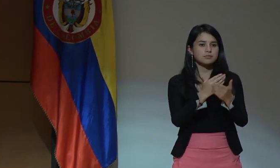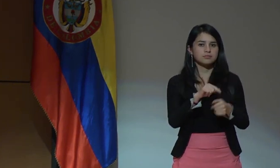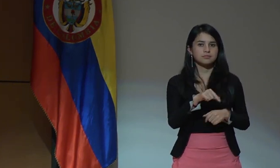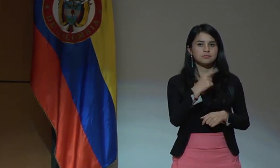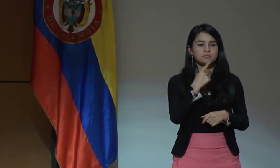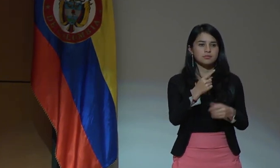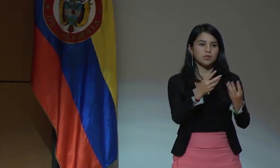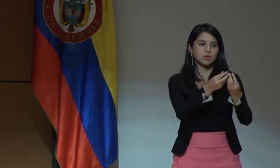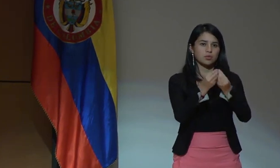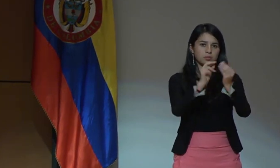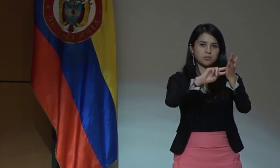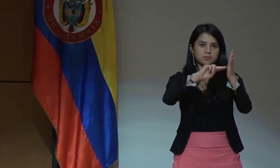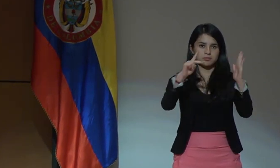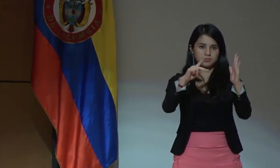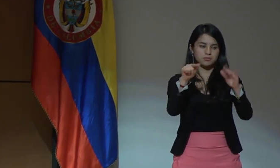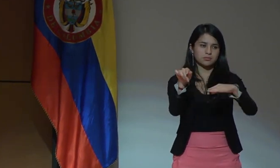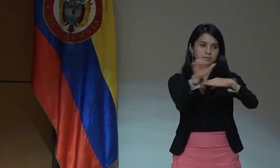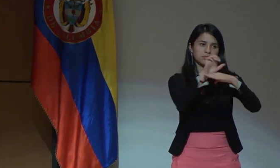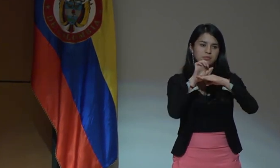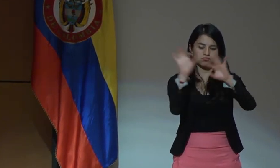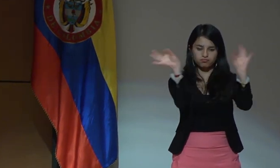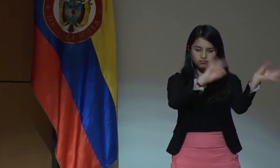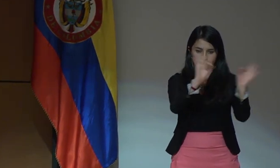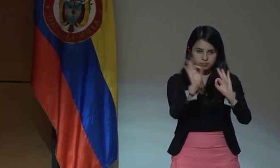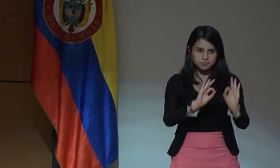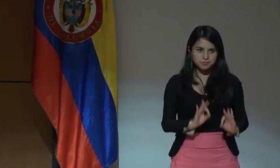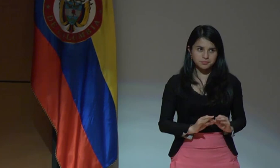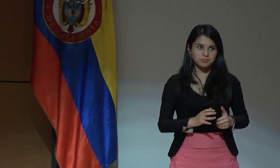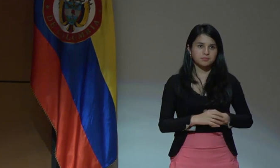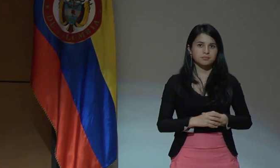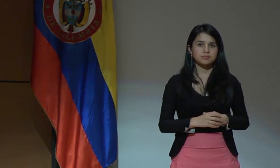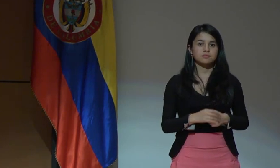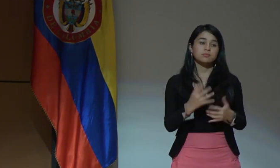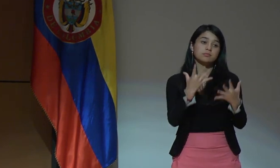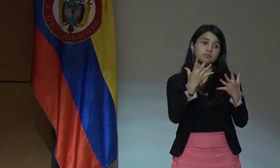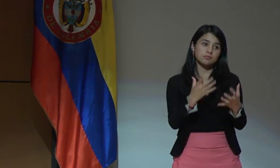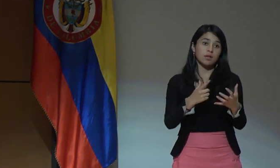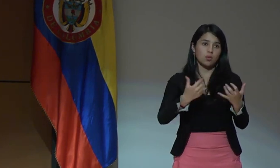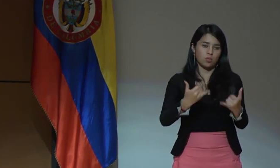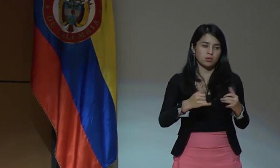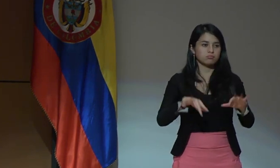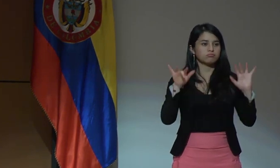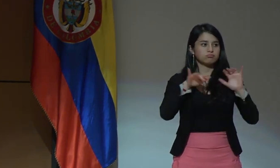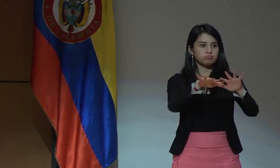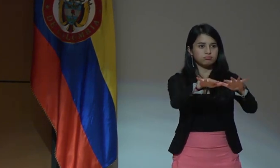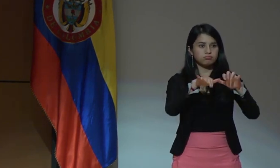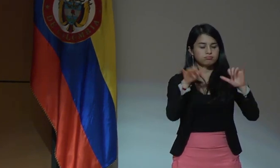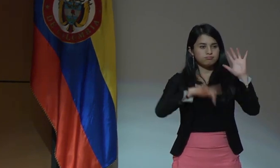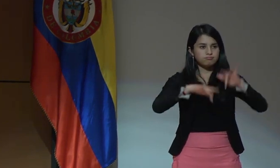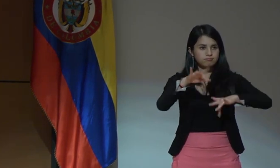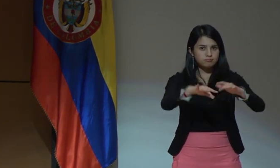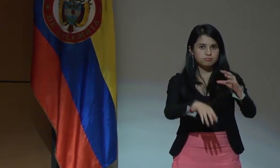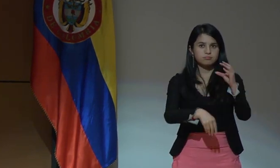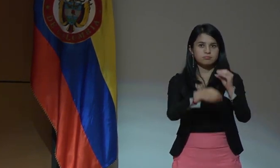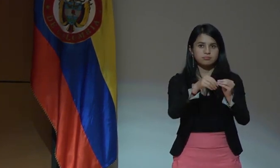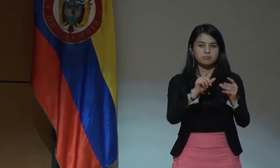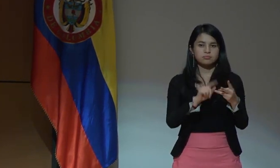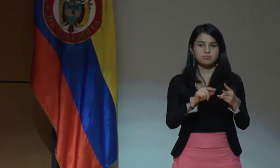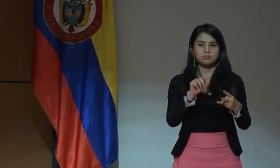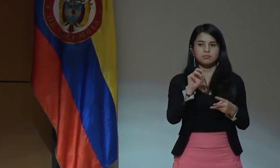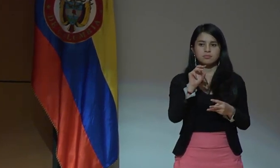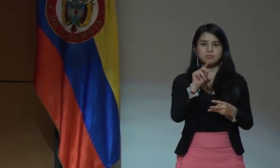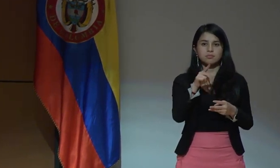al equipo técnico de las entidades organizadoras que hicieron posible este exitoso evento, a